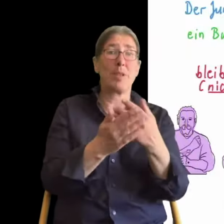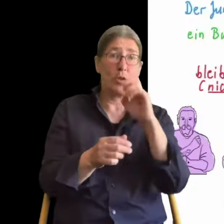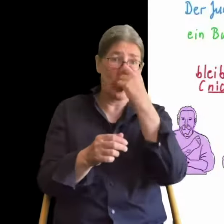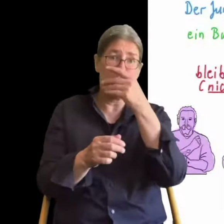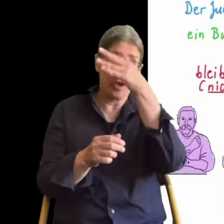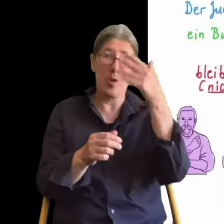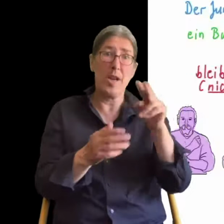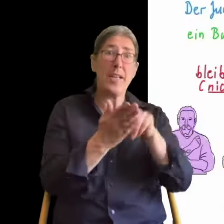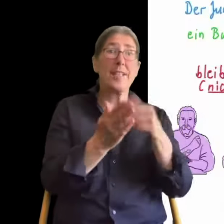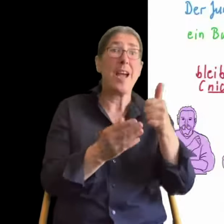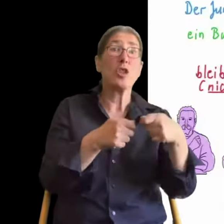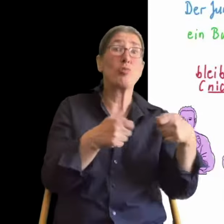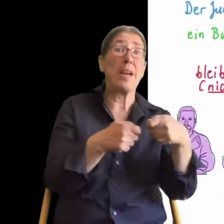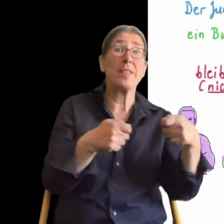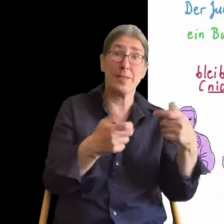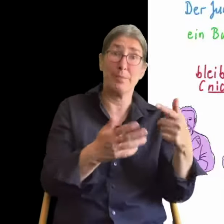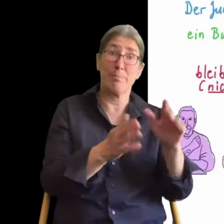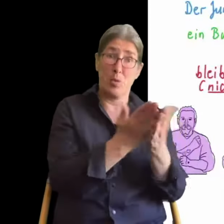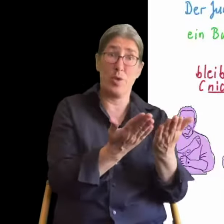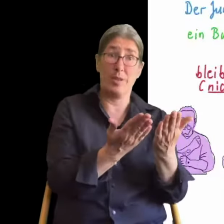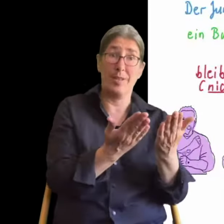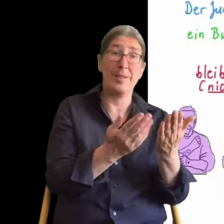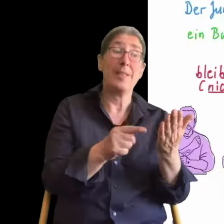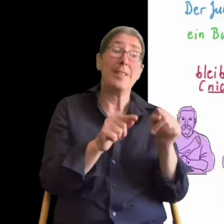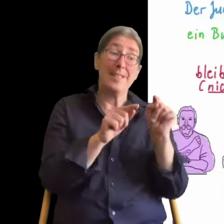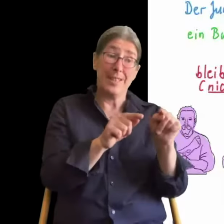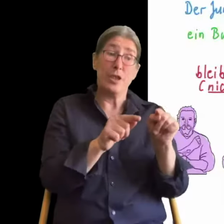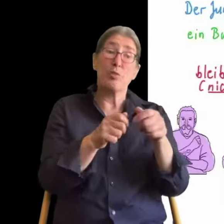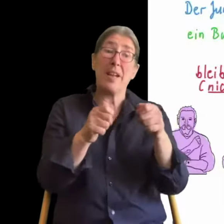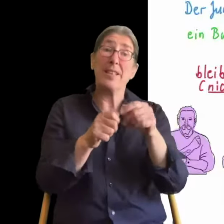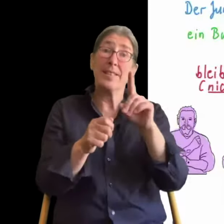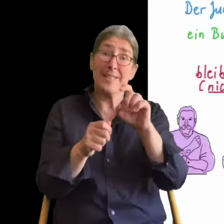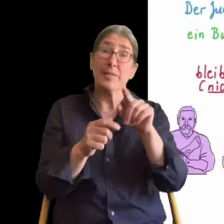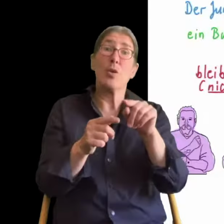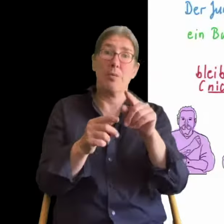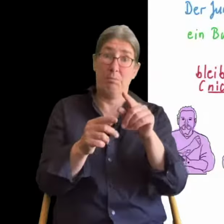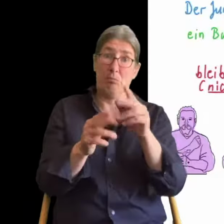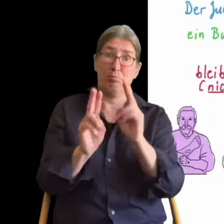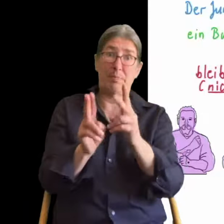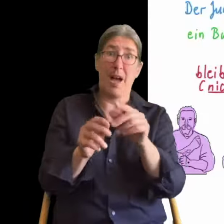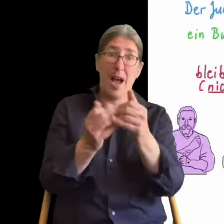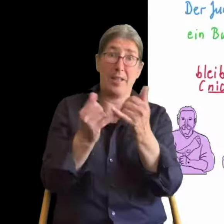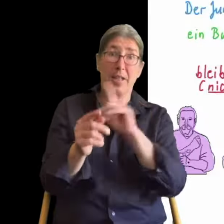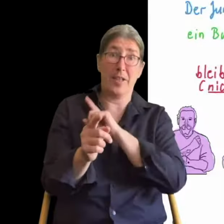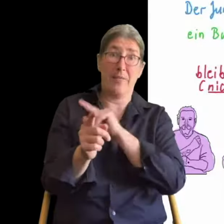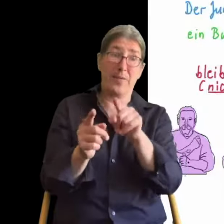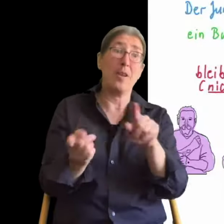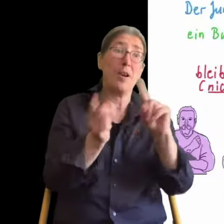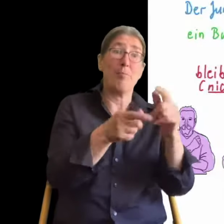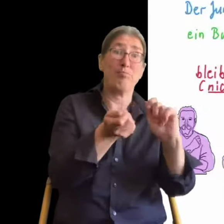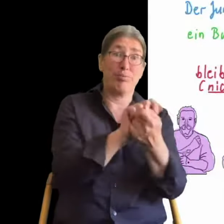Junge liest ein spannendes Buch. Spannend wäre das unveränderte Adjektiv. Spannendes ist das attributive